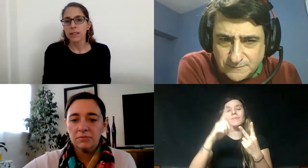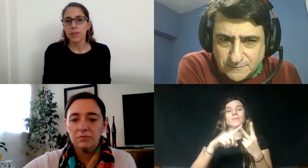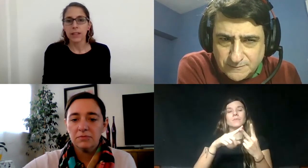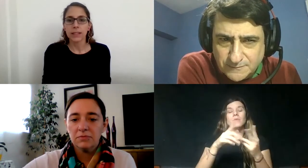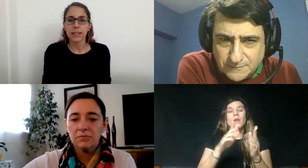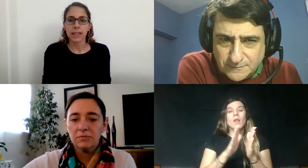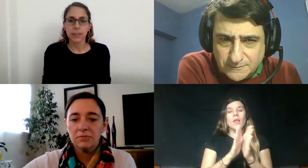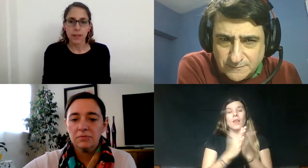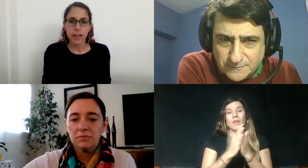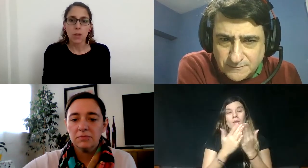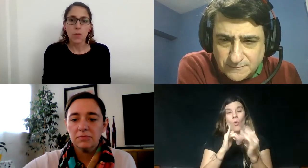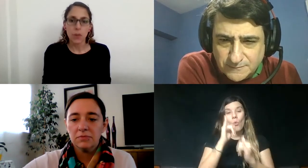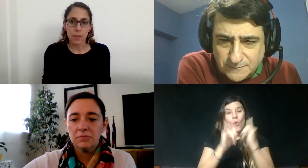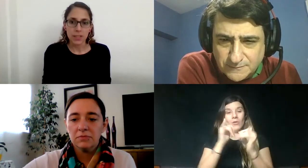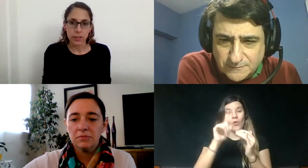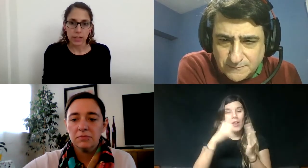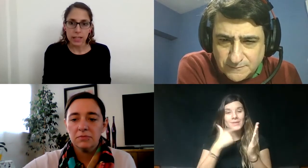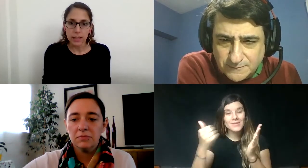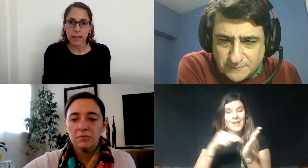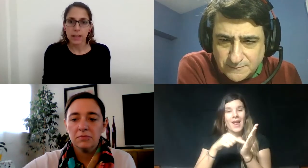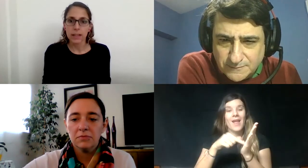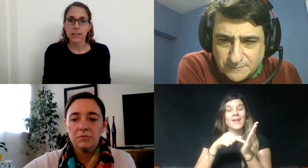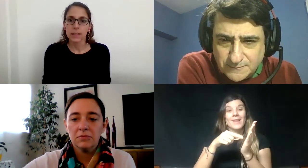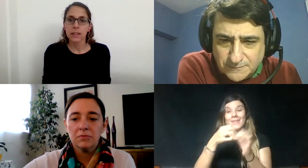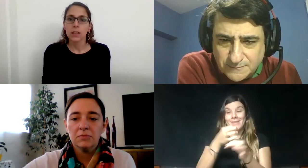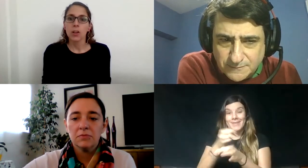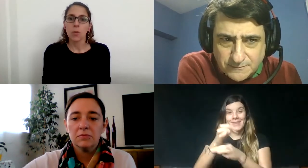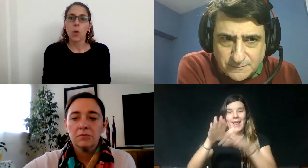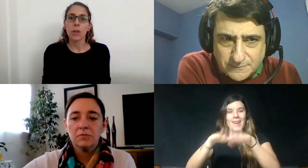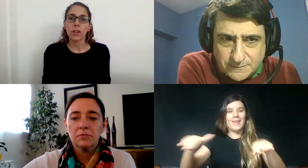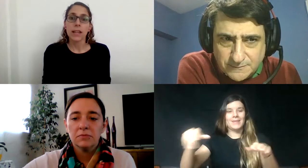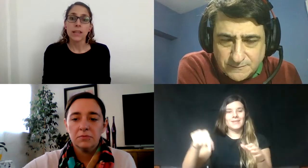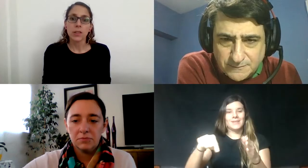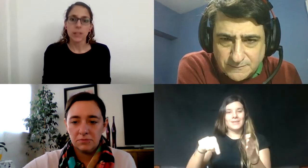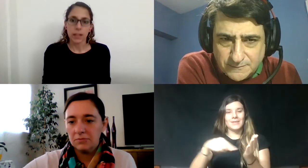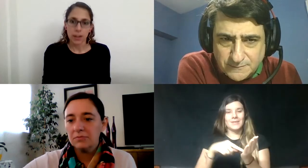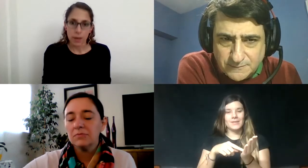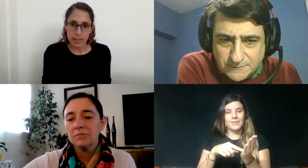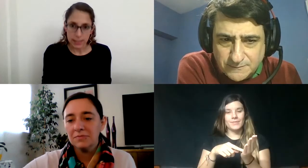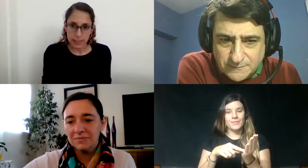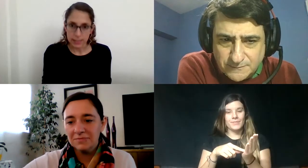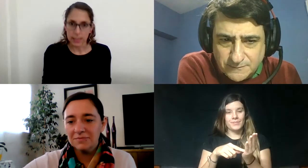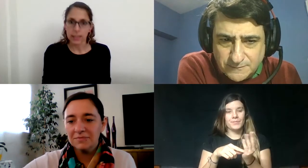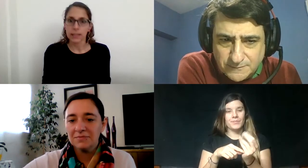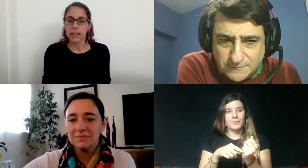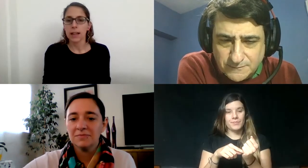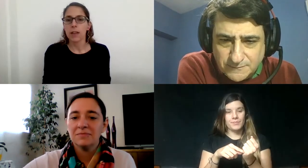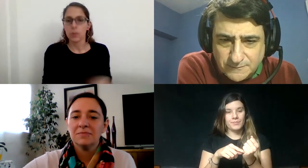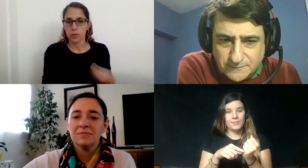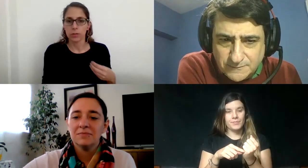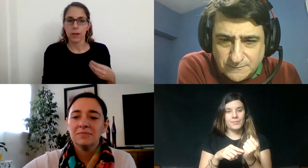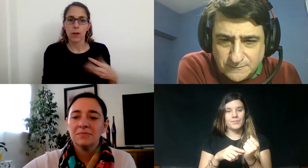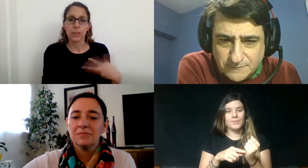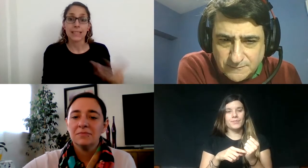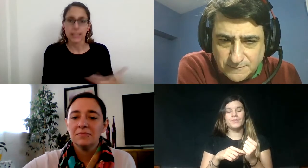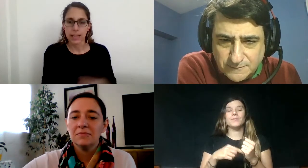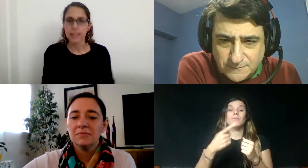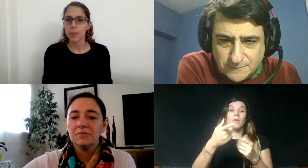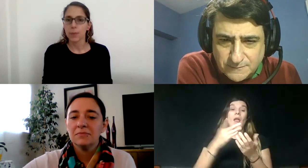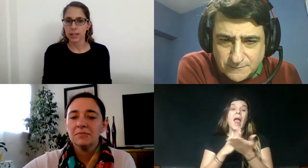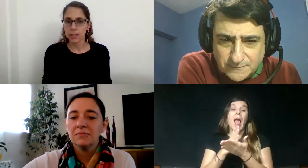en diferentes actividades como formación de líderes, como cuentos leídos en lengua de señas argentina o trabajos